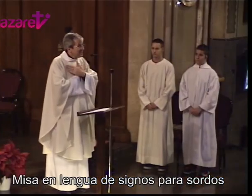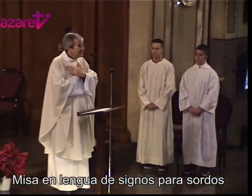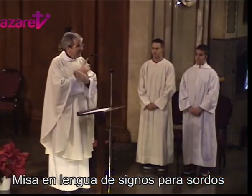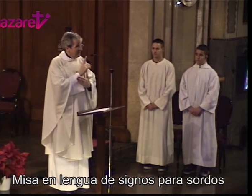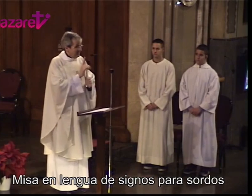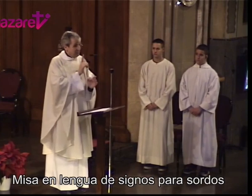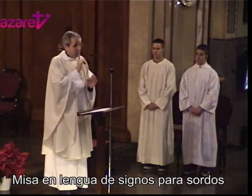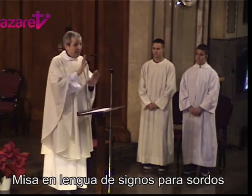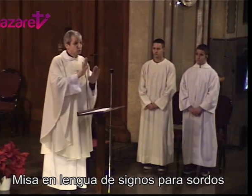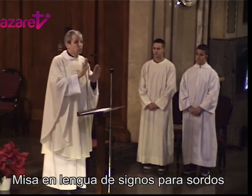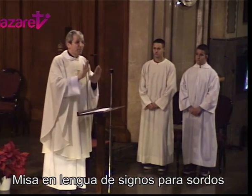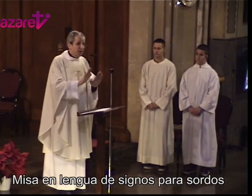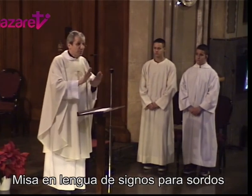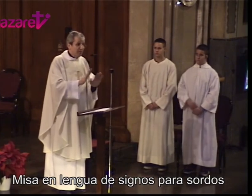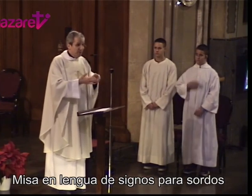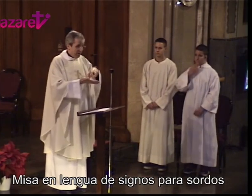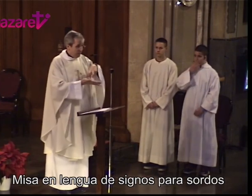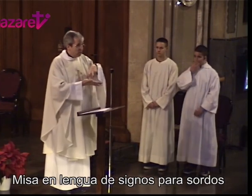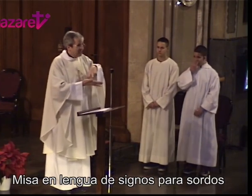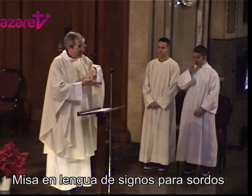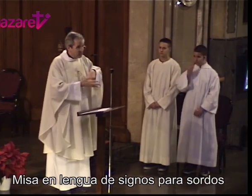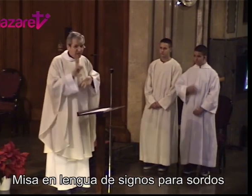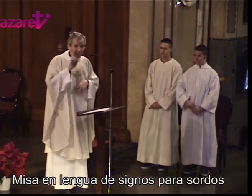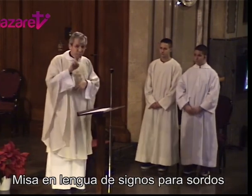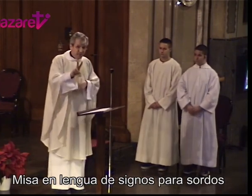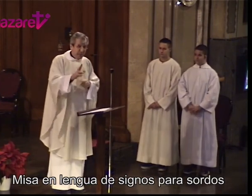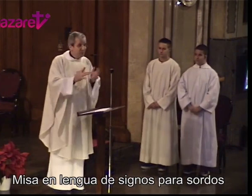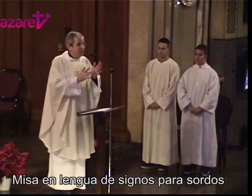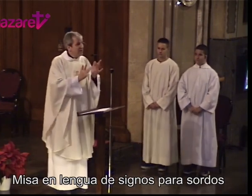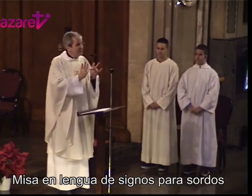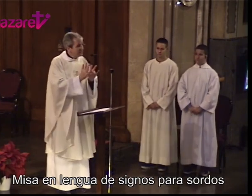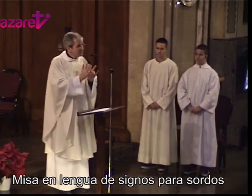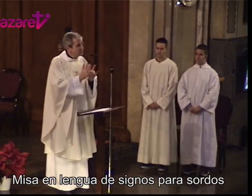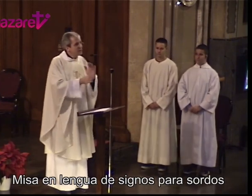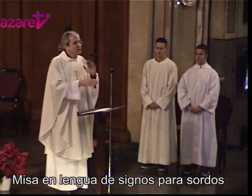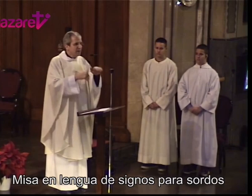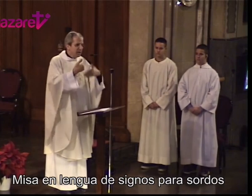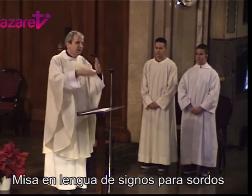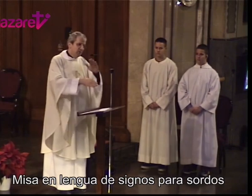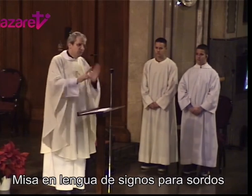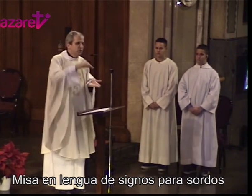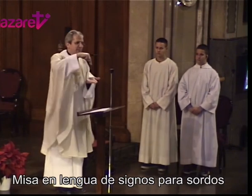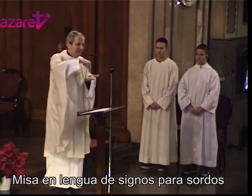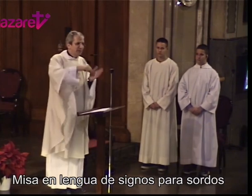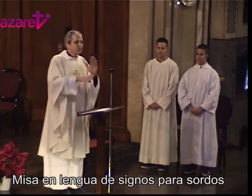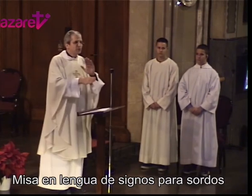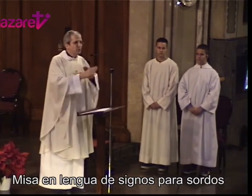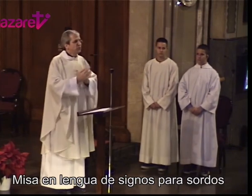María, haremos un pequeño parón, nos arrodillaremos mirando al niño Jesús y nos levantaremos y